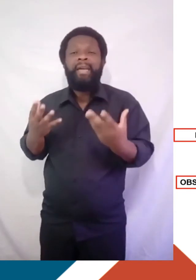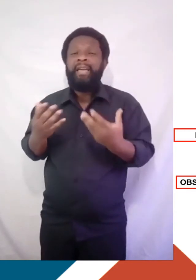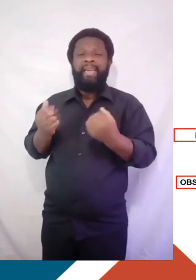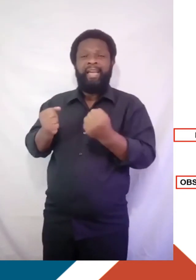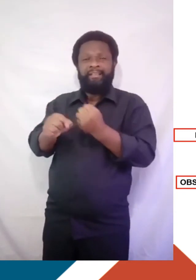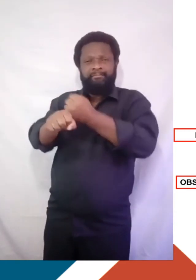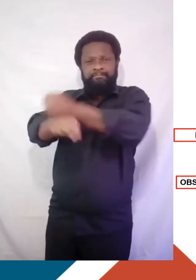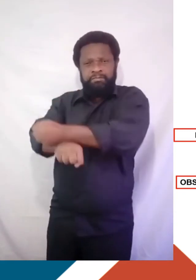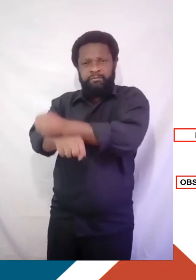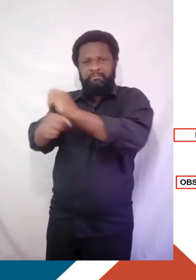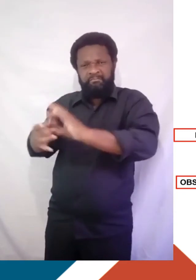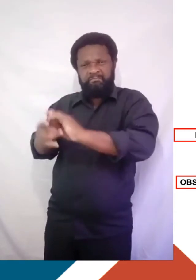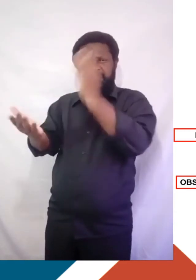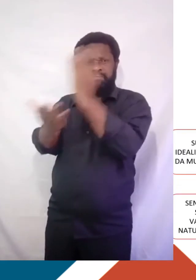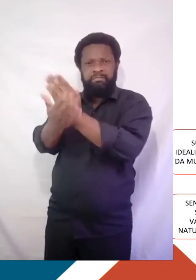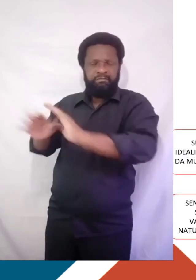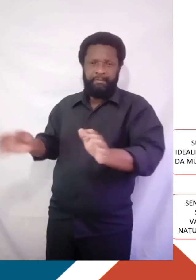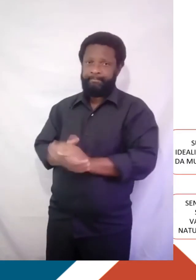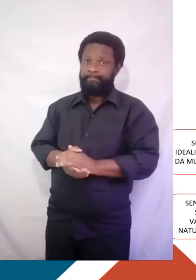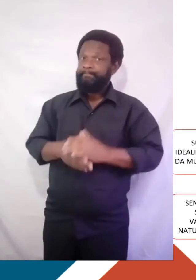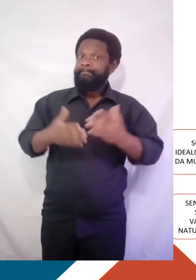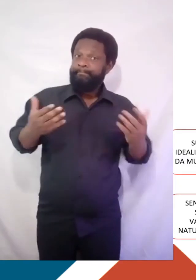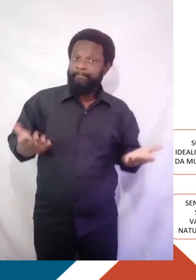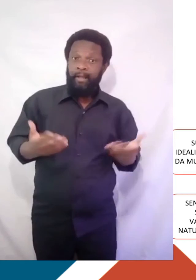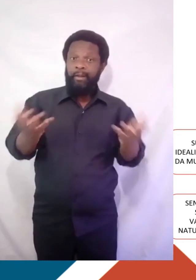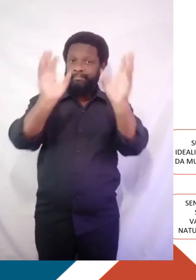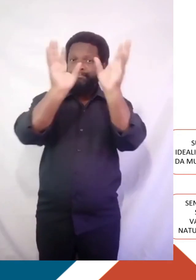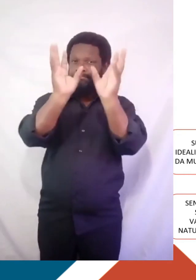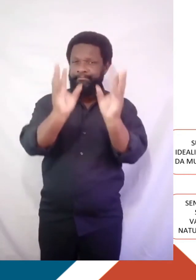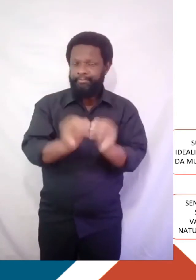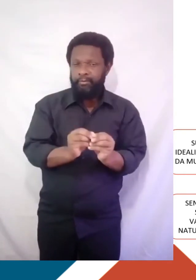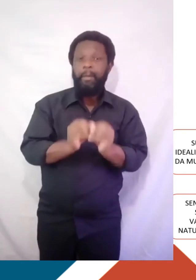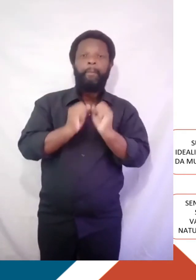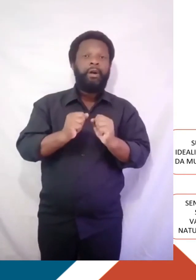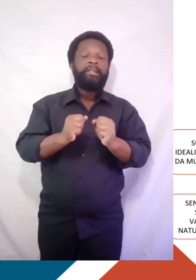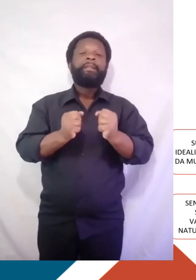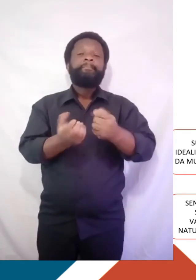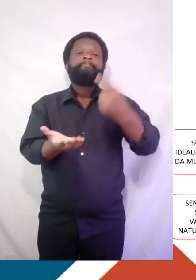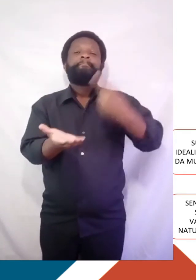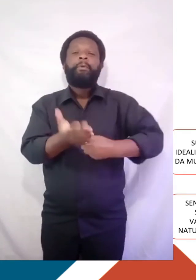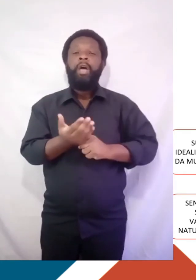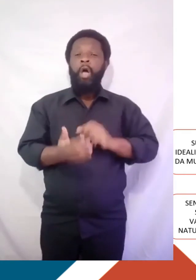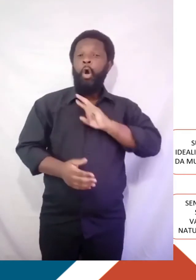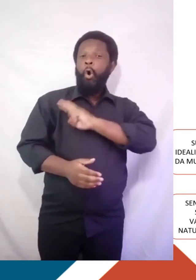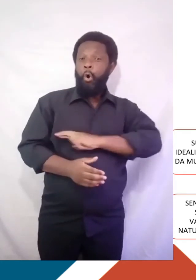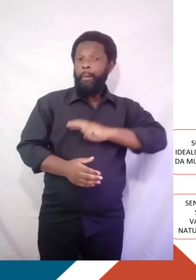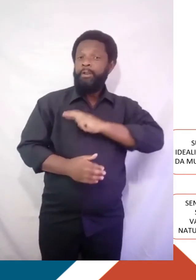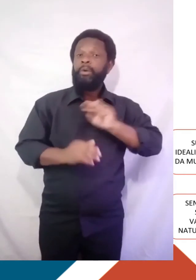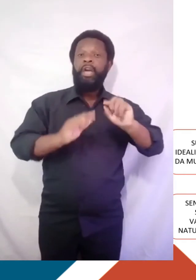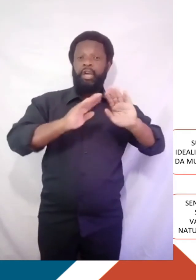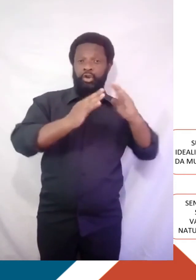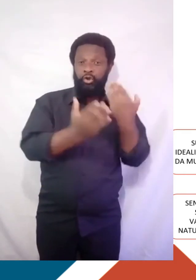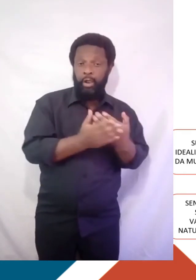a abolição da escravatura. Então, em resumo, podemos dizer que o romantismo foi a escola literária